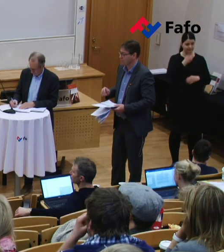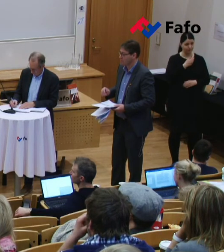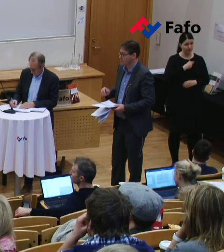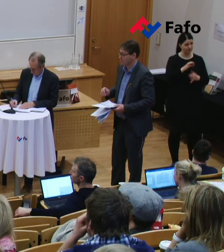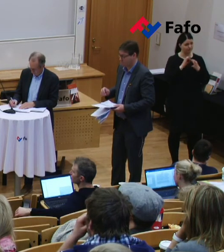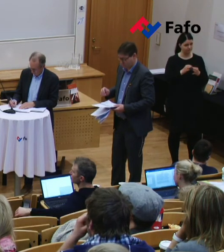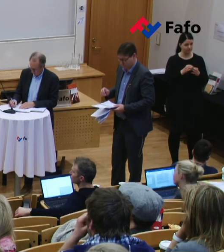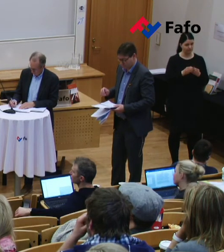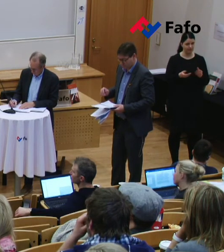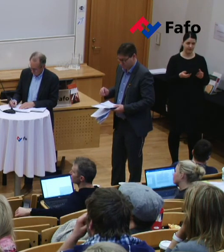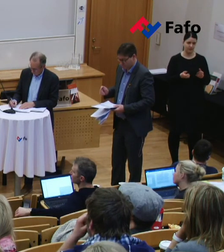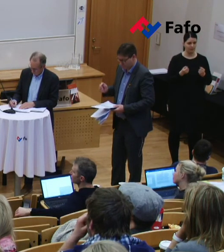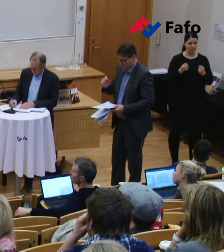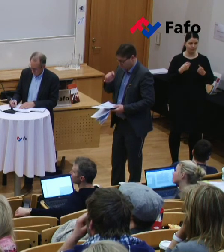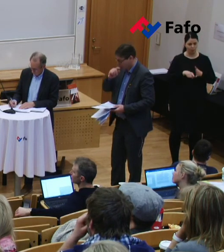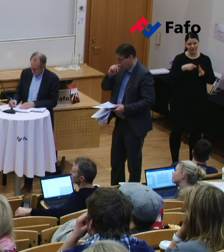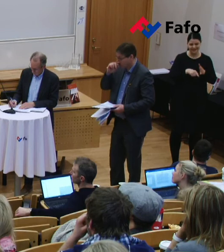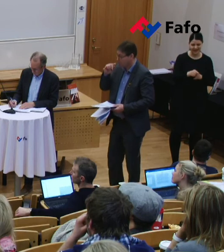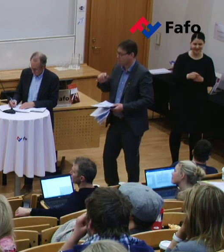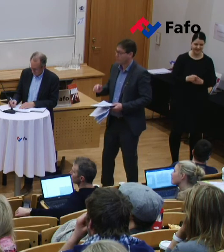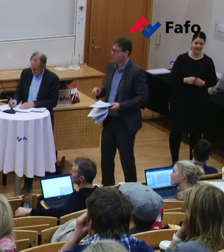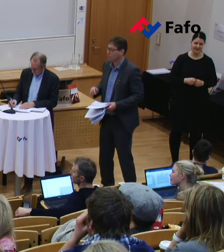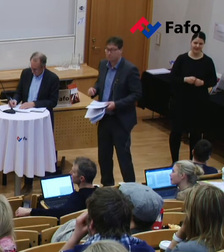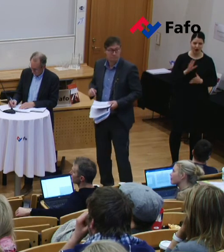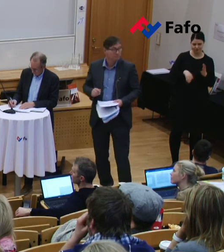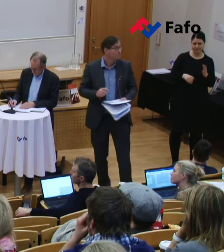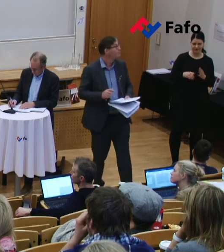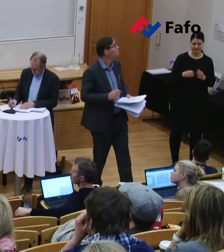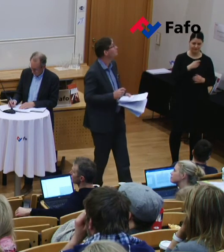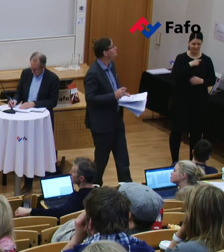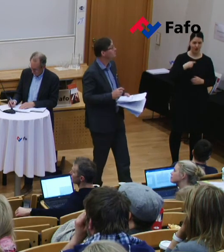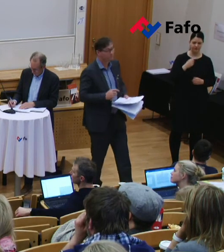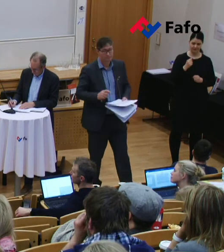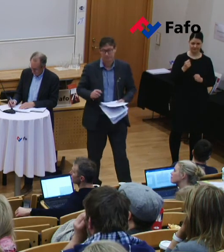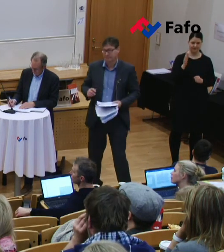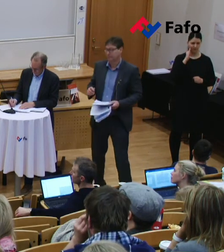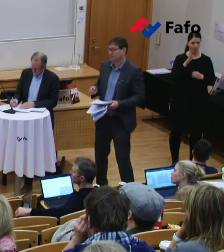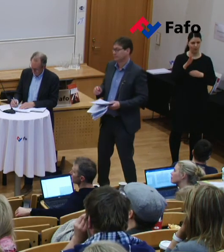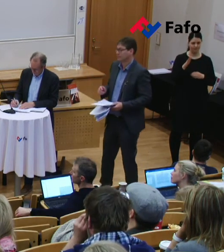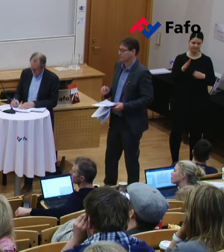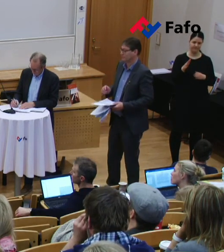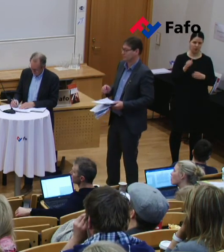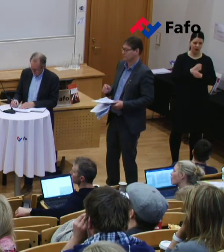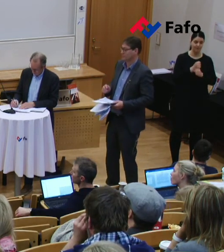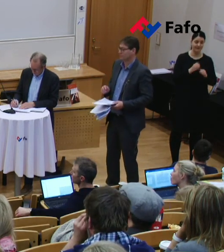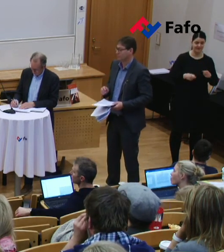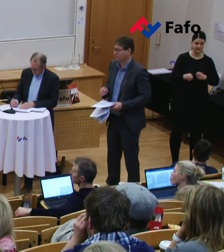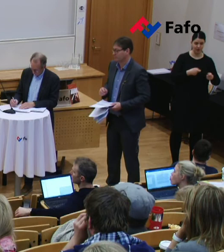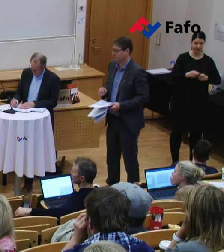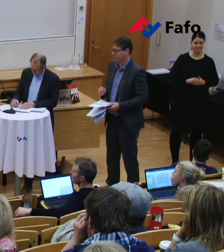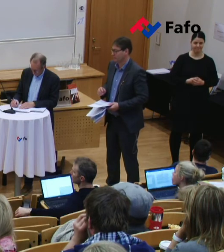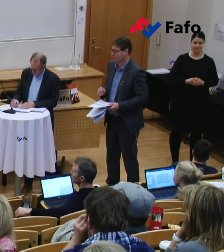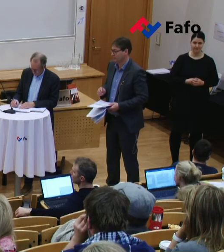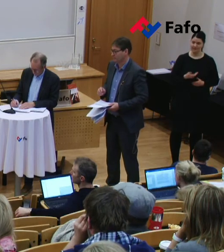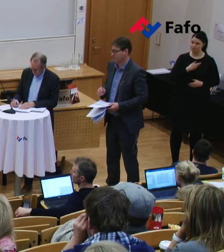av det private utleiemarkedet. Bergensmodellen på det, i forhold til det med å stille opp for utleierne også,